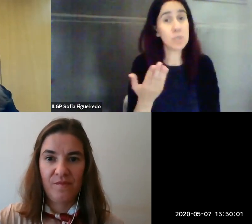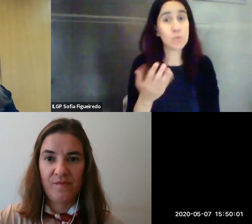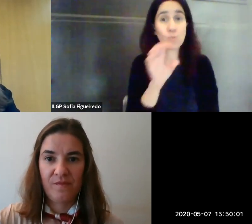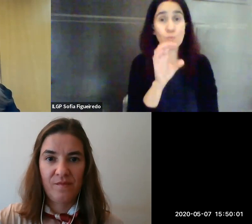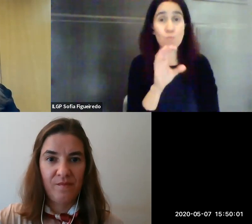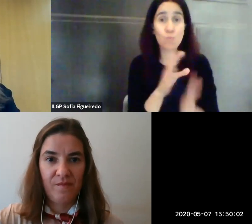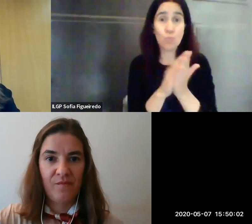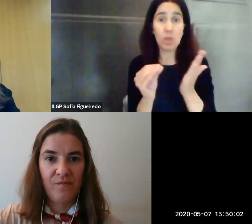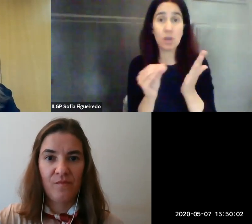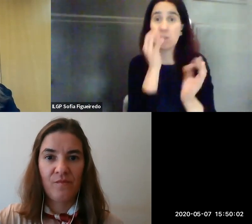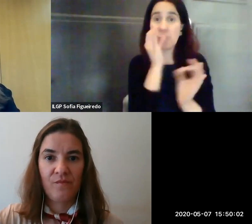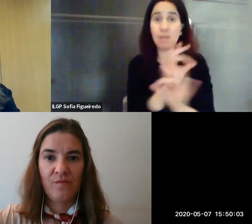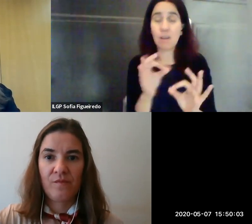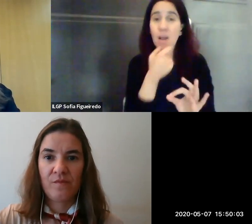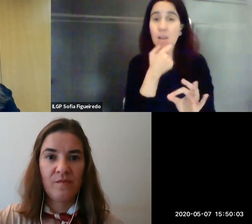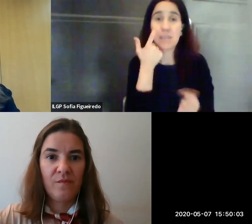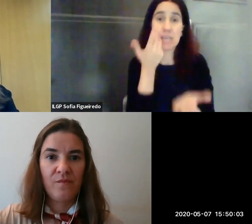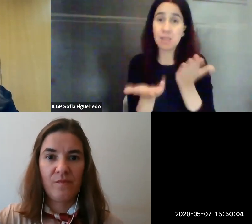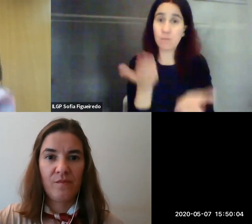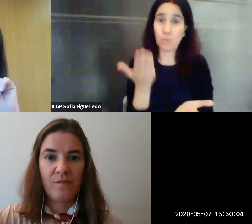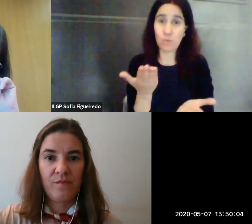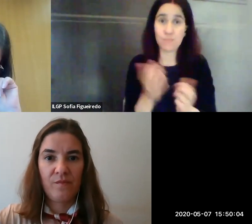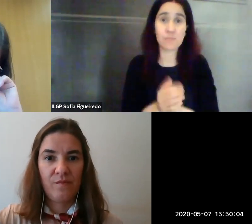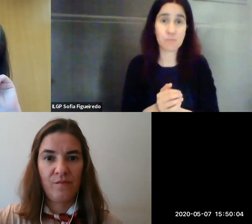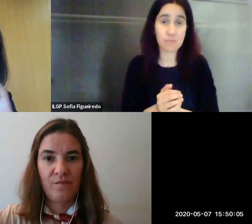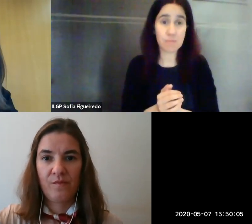ser equilibrado, ou seja, deverá ter a componente